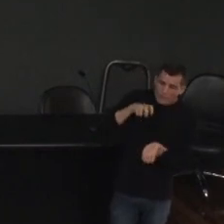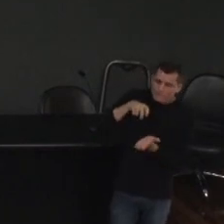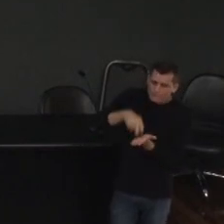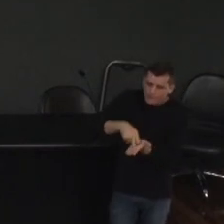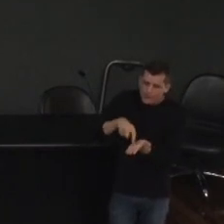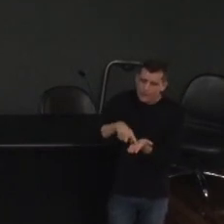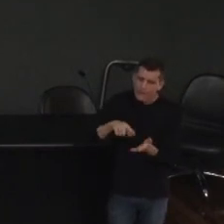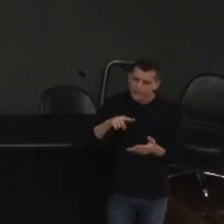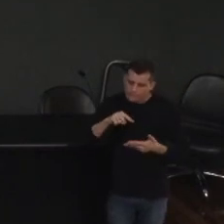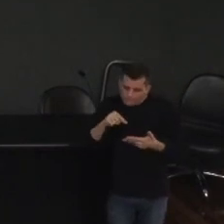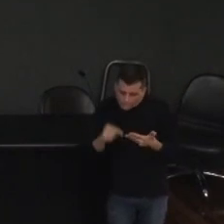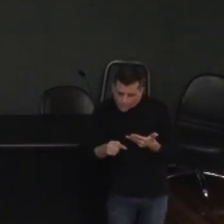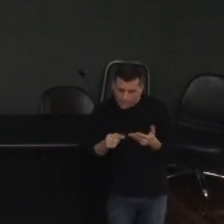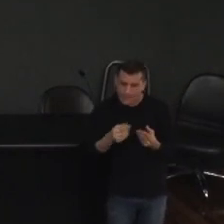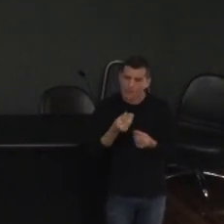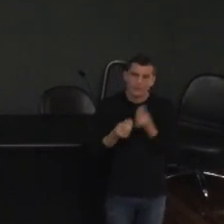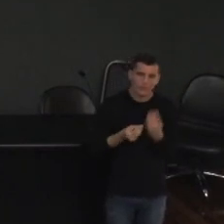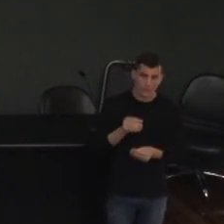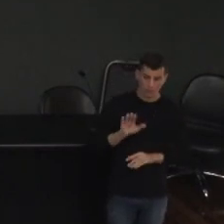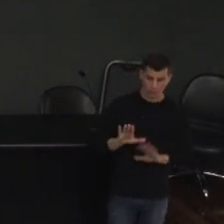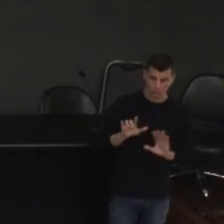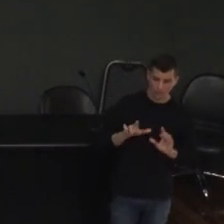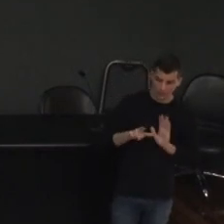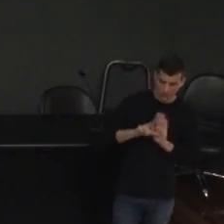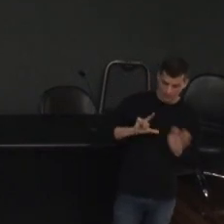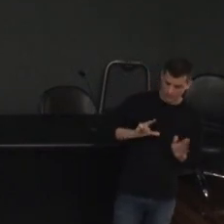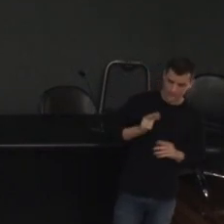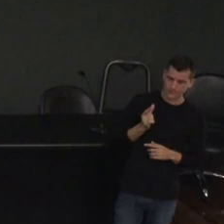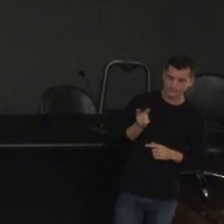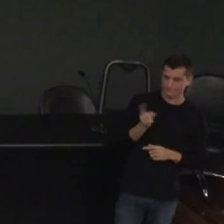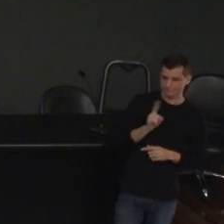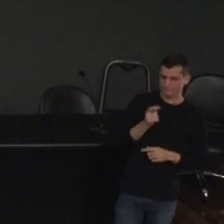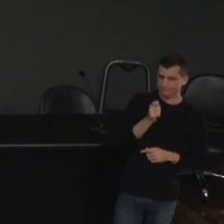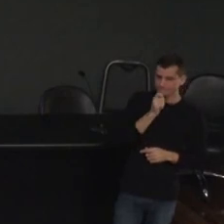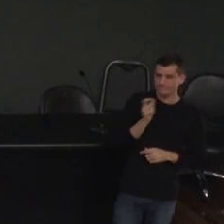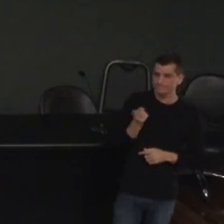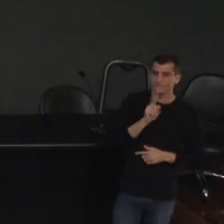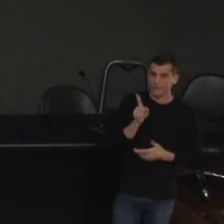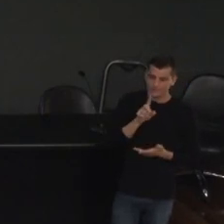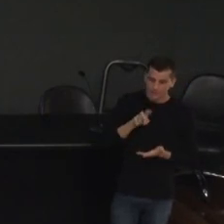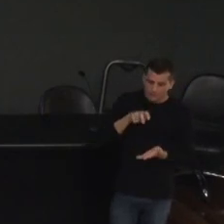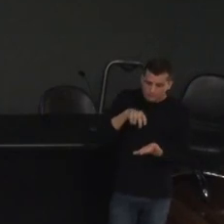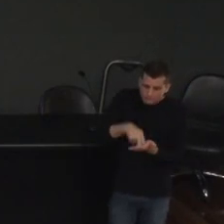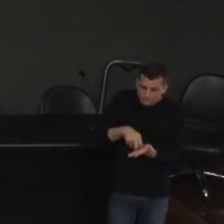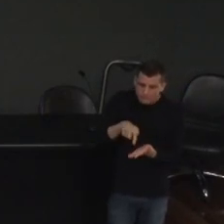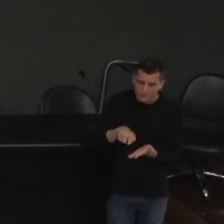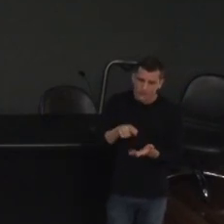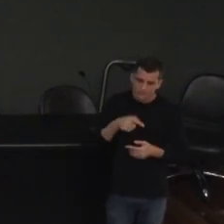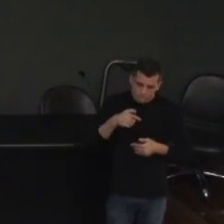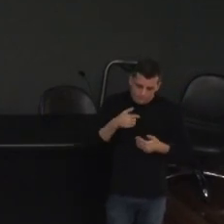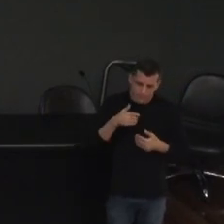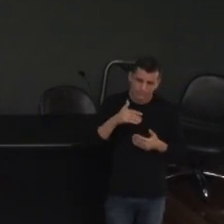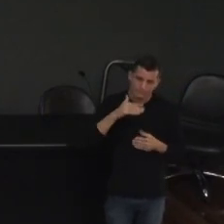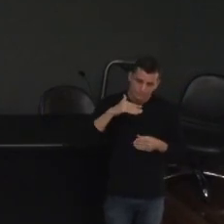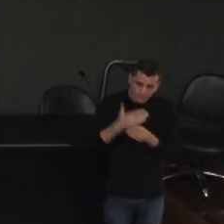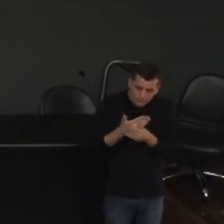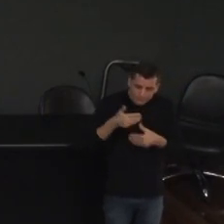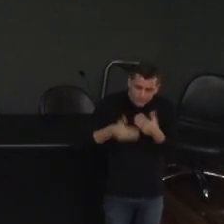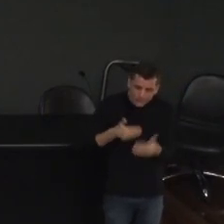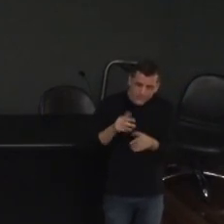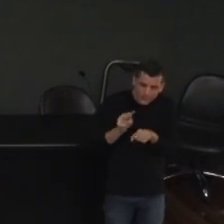aplicação das sanções ela não estava aplicando sanções nos processos de fiscalização